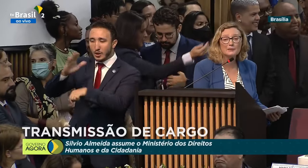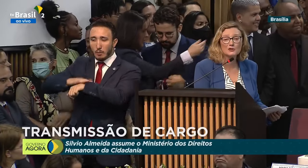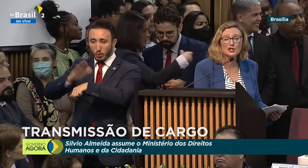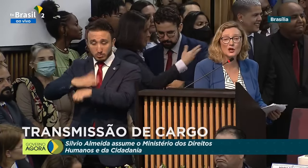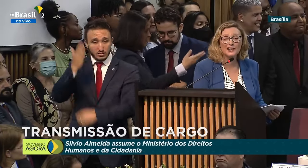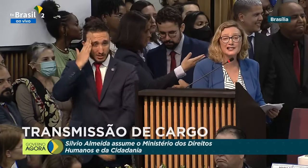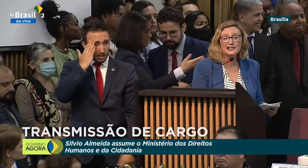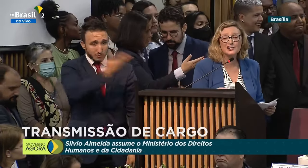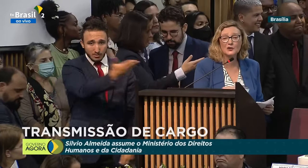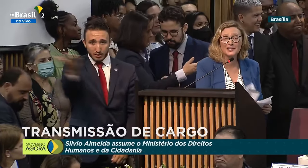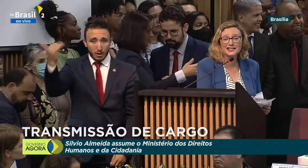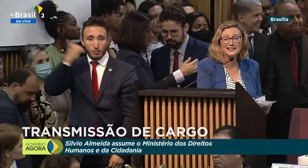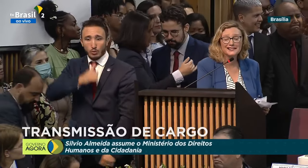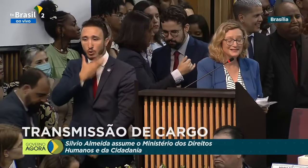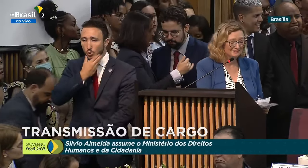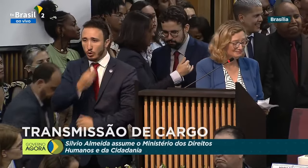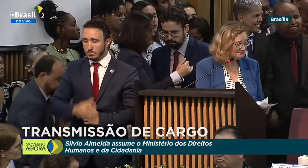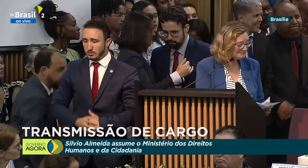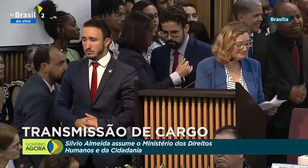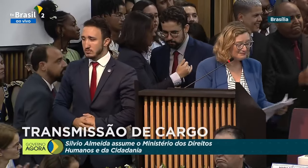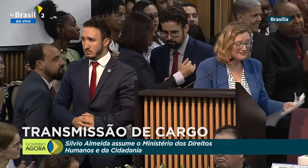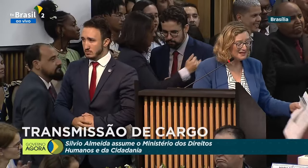saibam senhoras e senhores